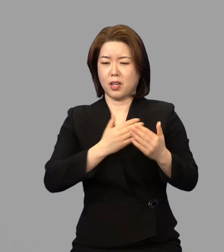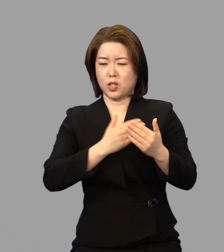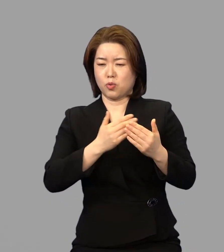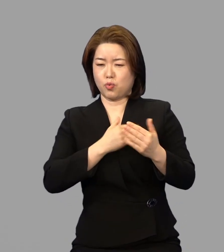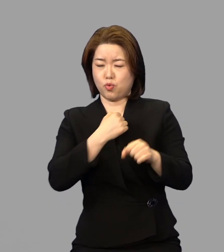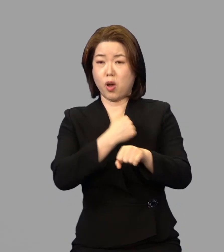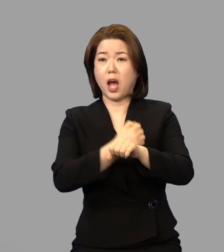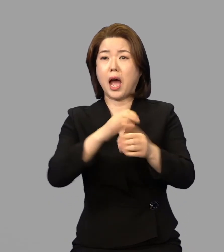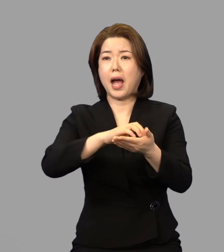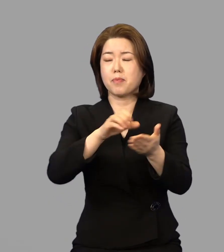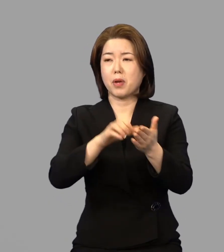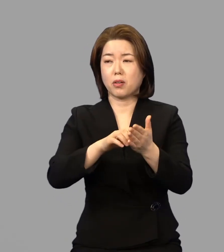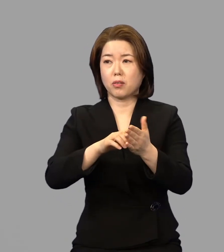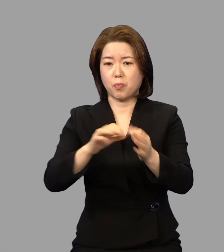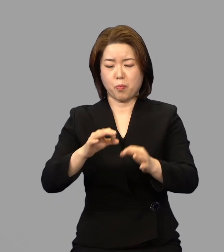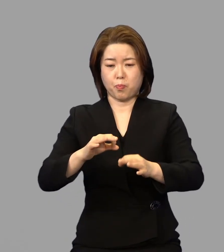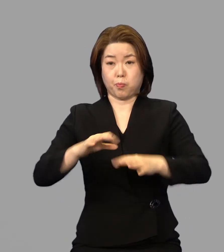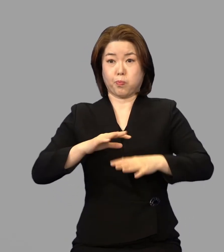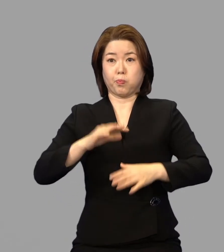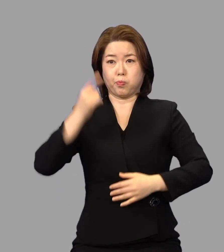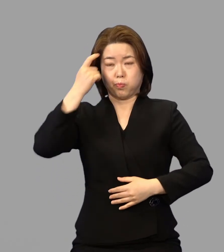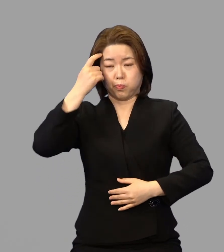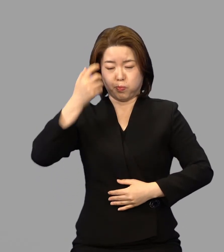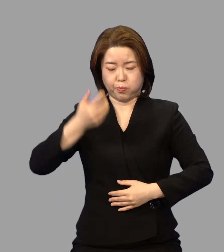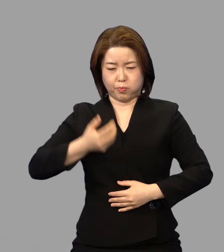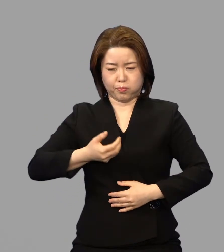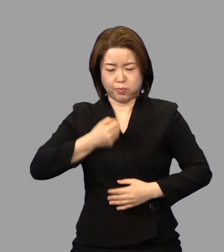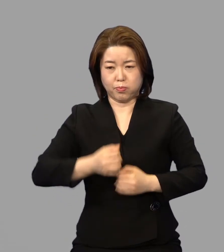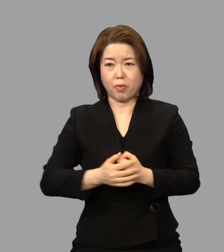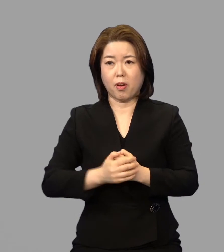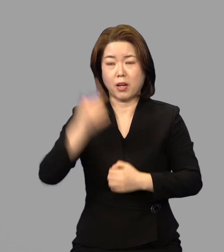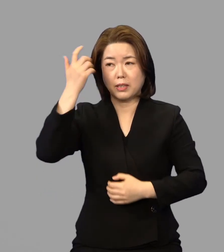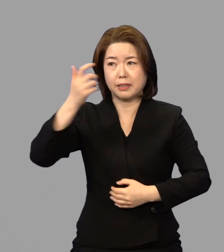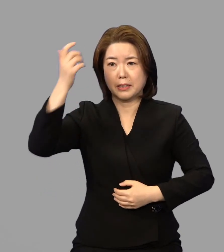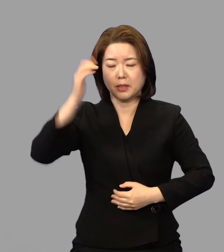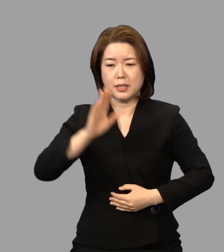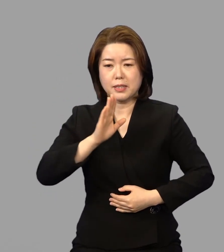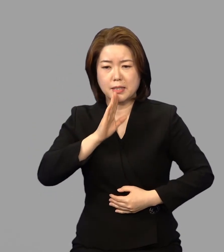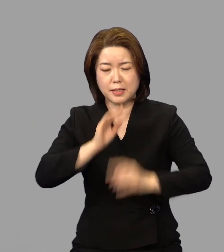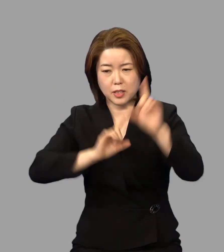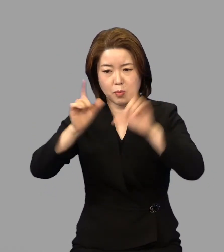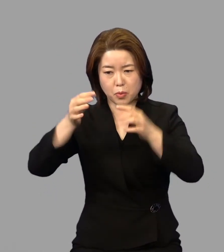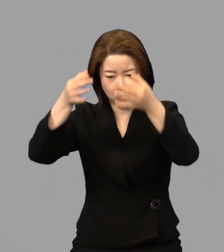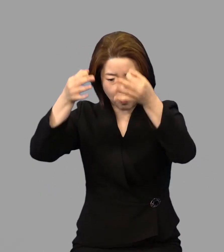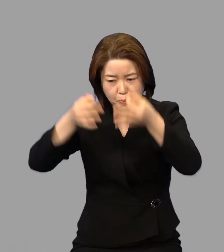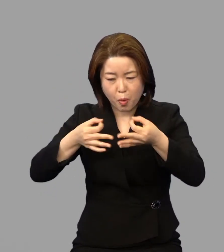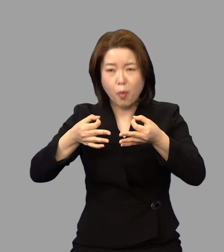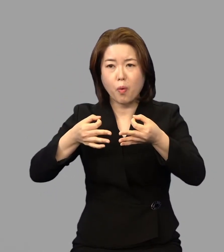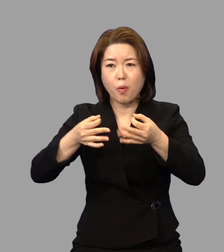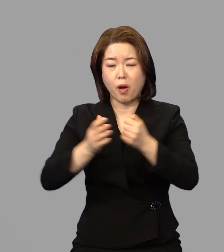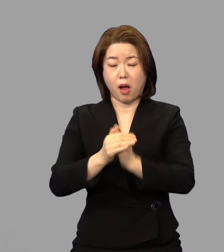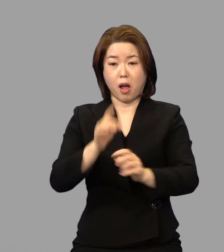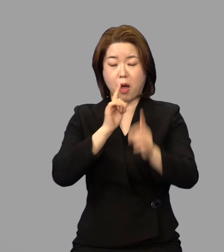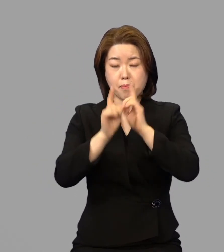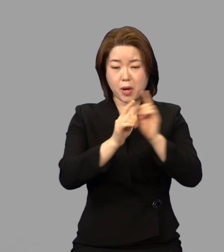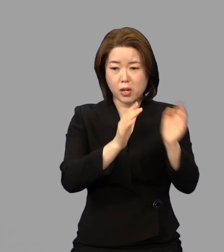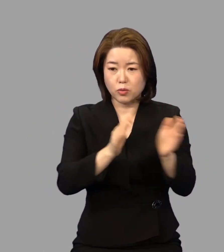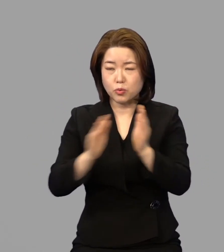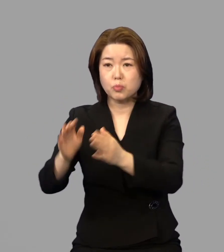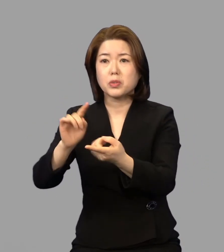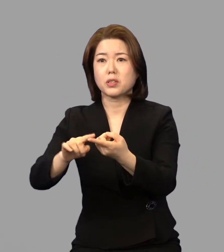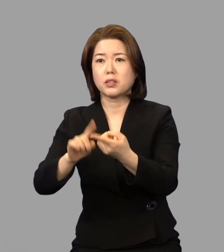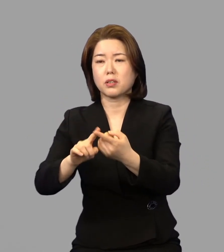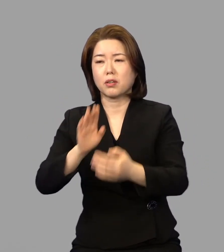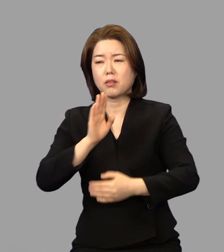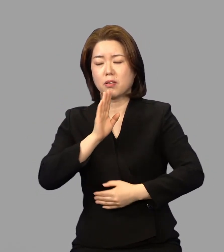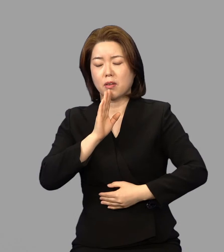두려워할 만큼 깜짝 놀랄 그런 영적인 실상을 하나님께서 보여주셨습니다. 말씀을 준비하는 것 자체가 너무나